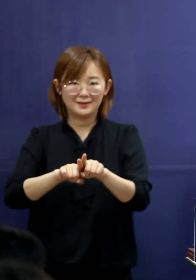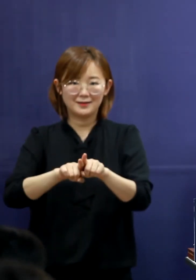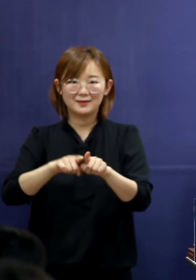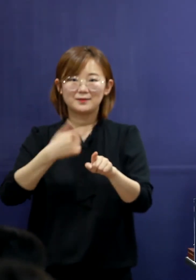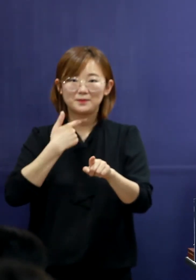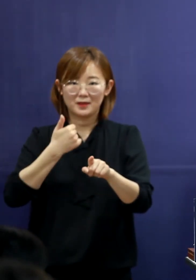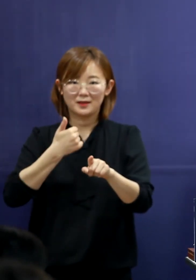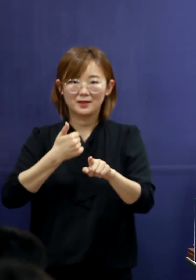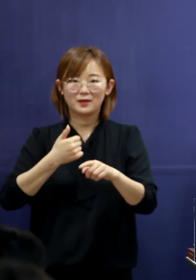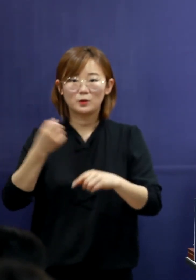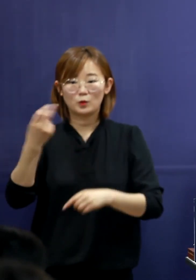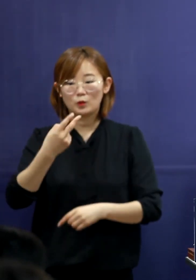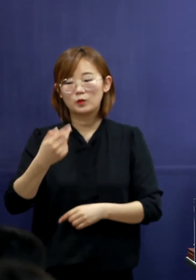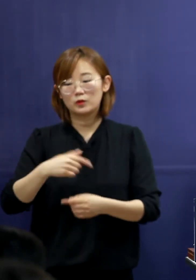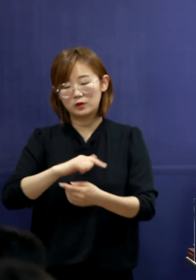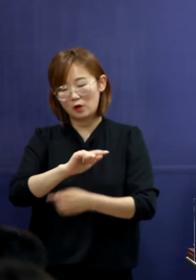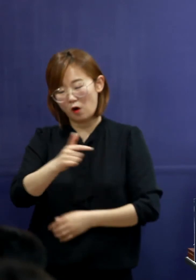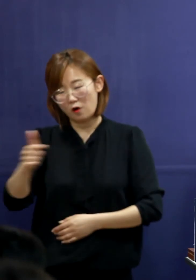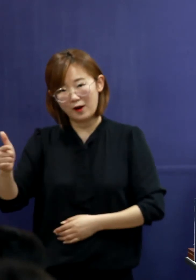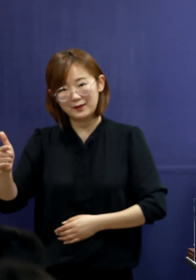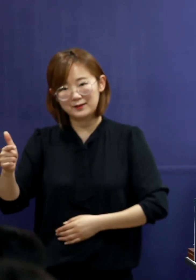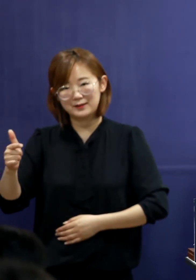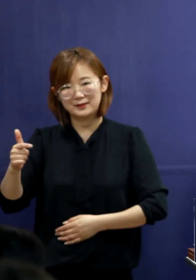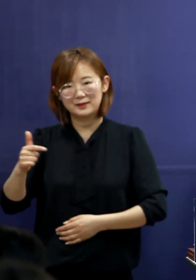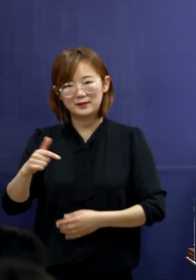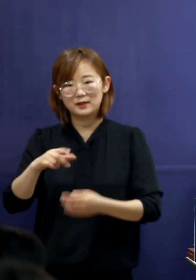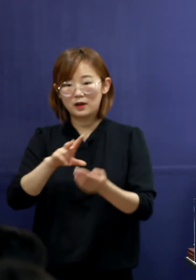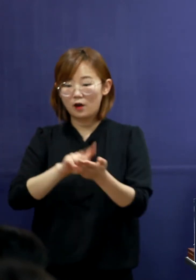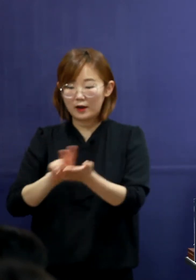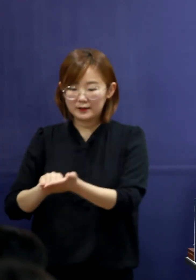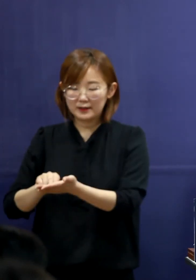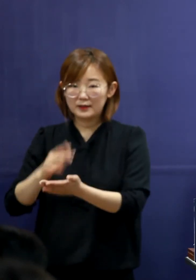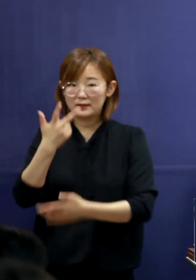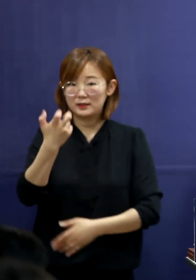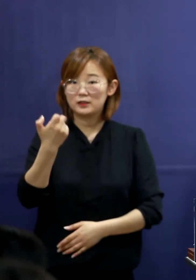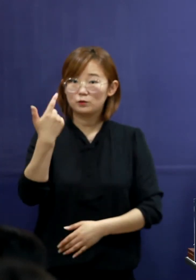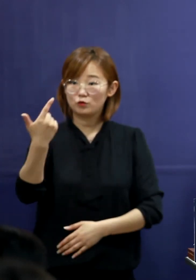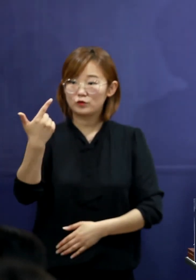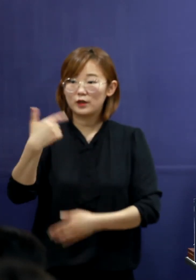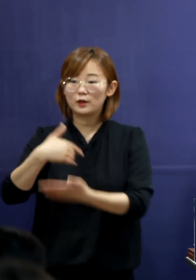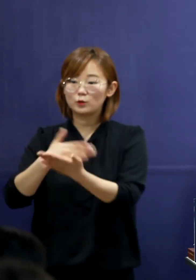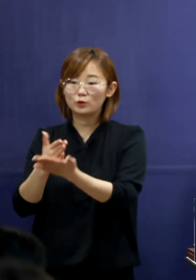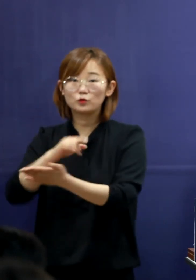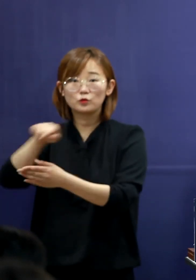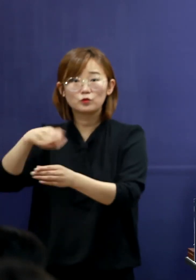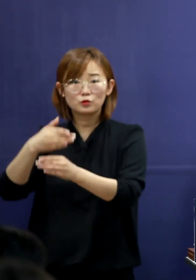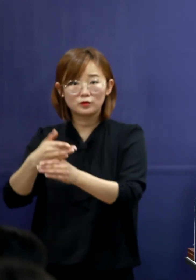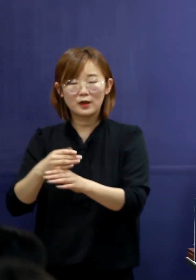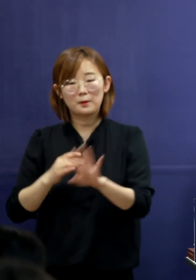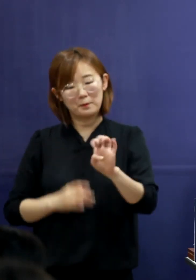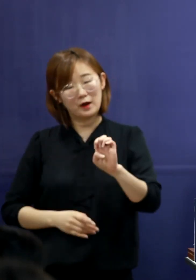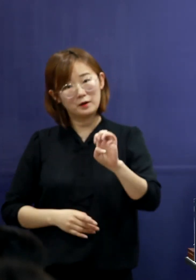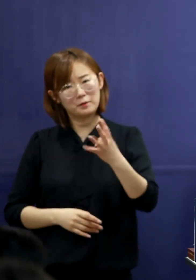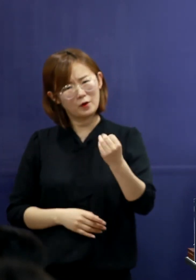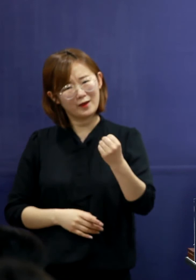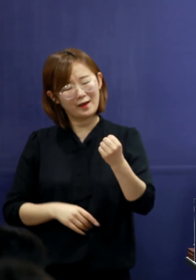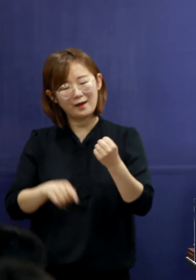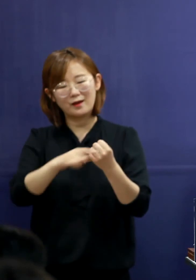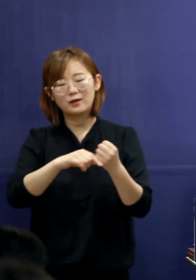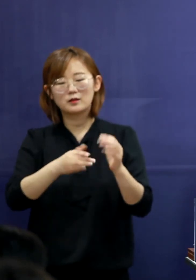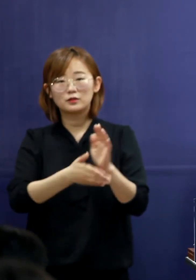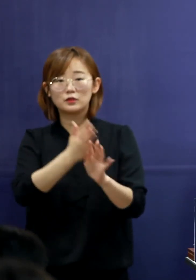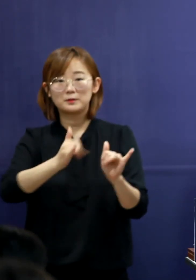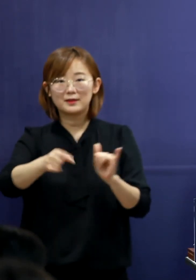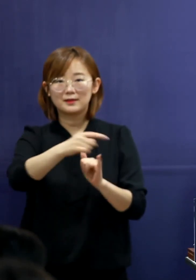현재 76개 프로젝트가 그동안에 진행되어 있는데 그중에 44개 프로젝트는 주민들이 발굴해낸 프로젝트입니다.